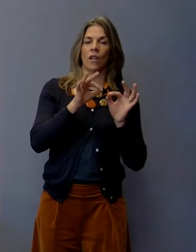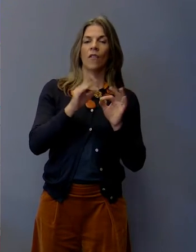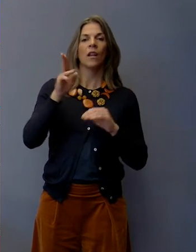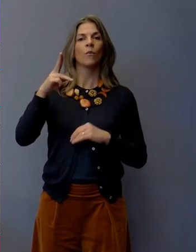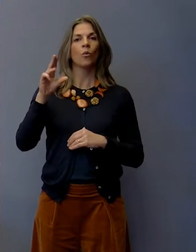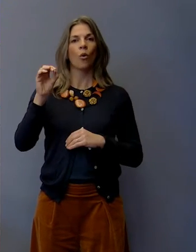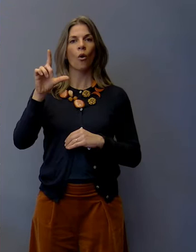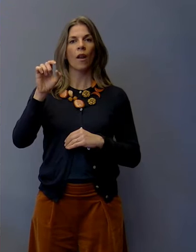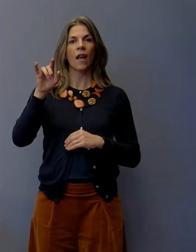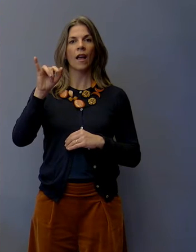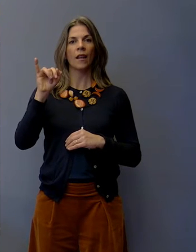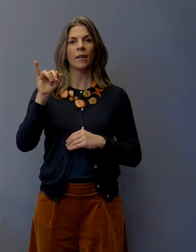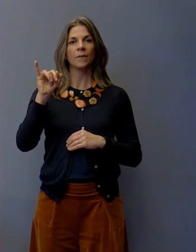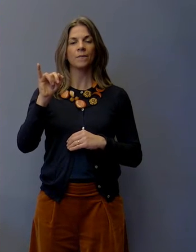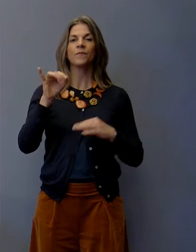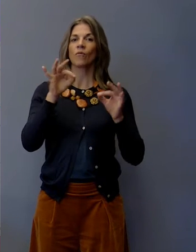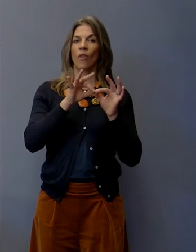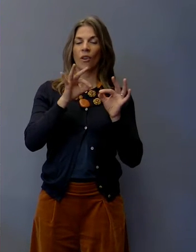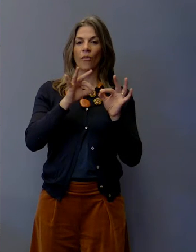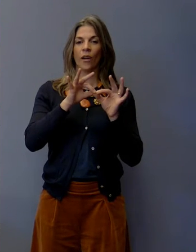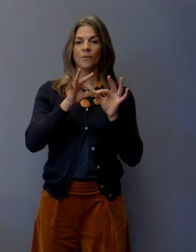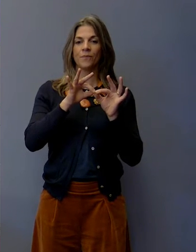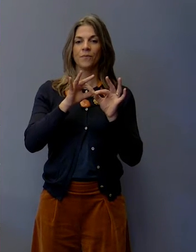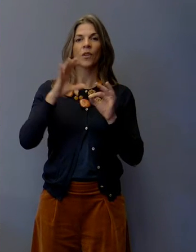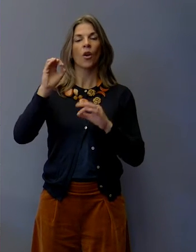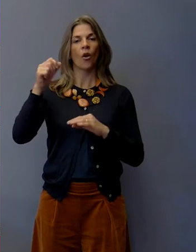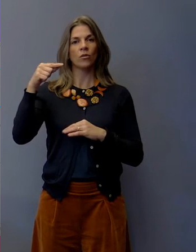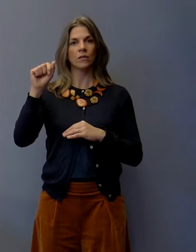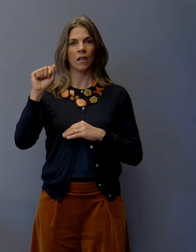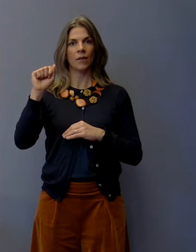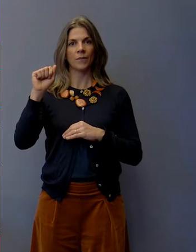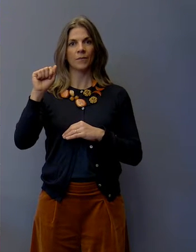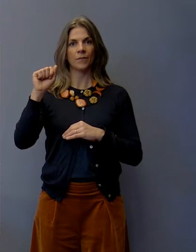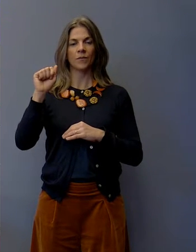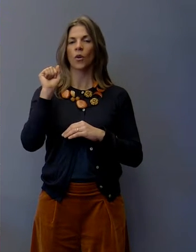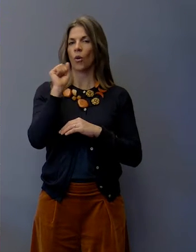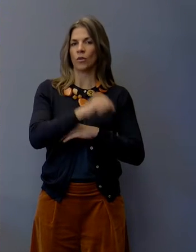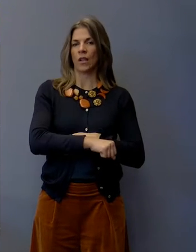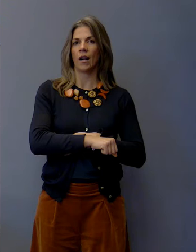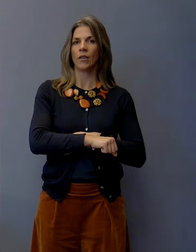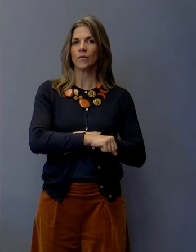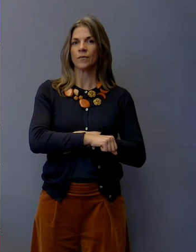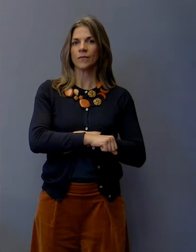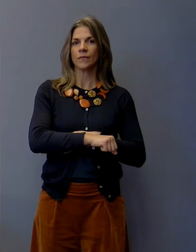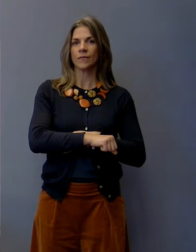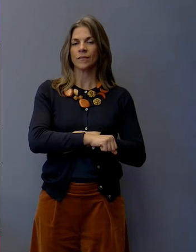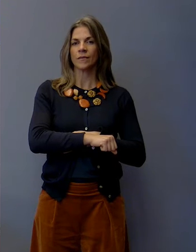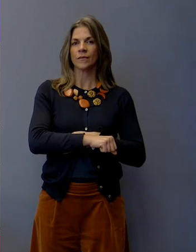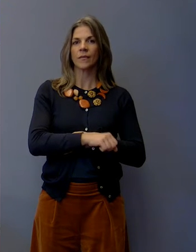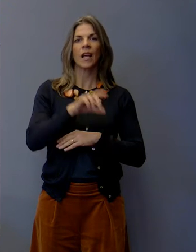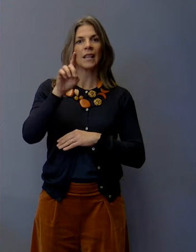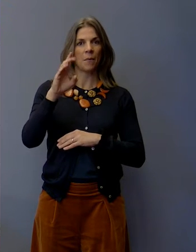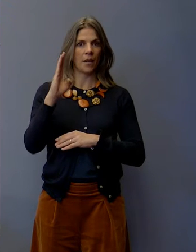bruccoleri favorevole consigliere costa contrario consigliere de